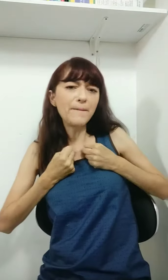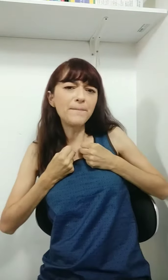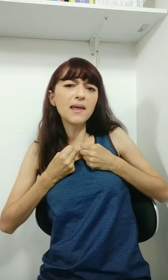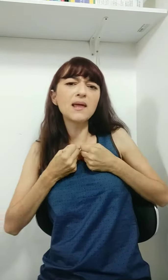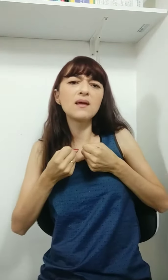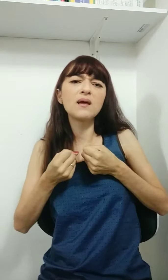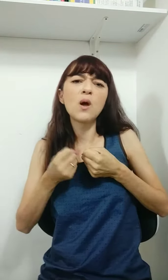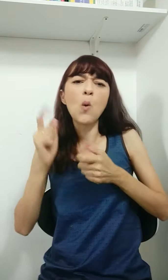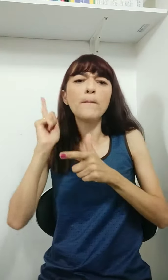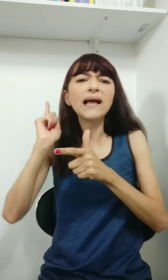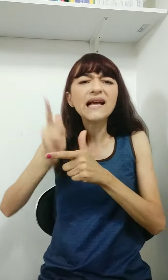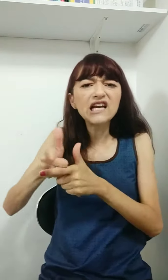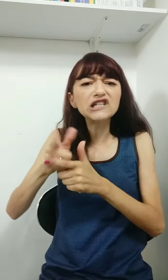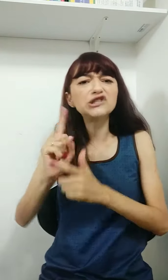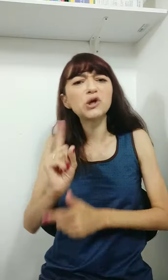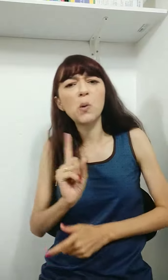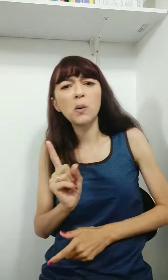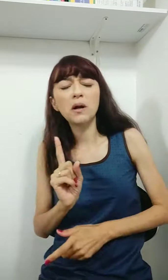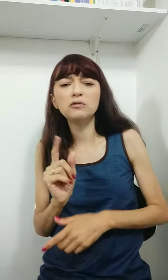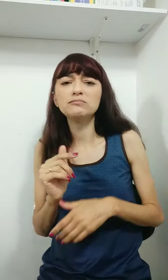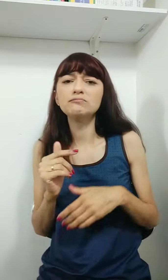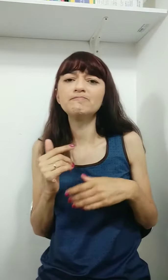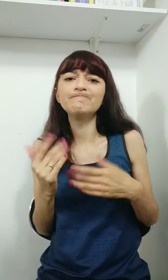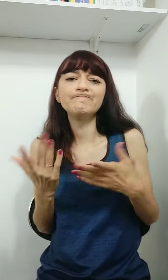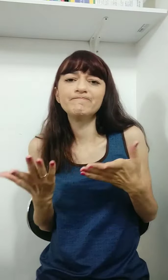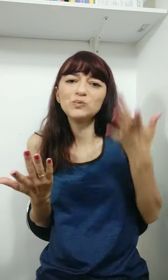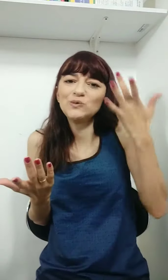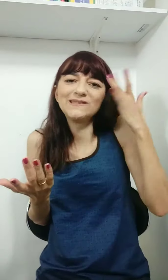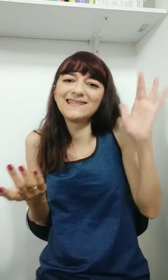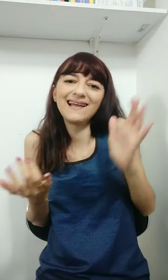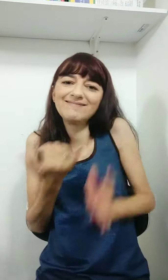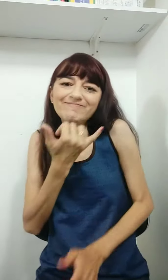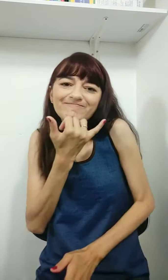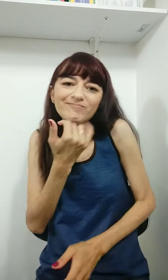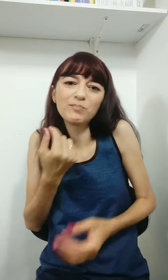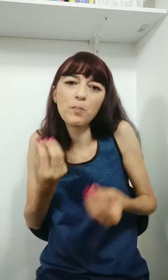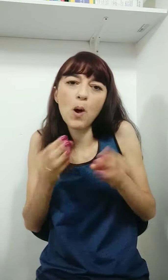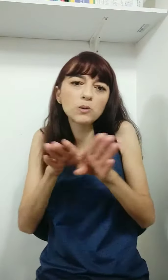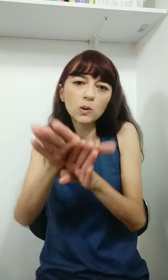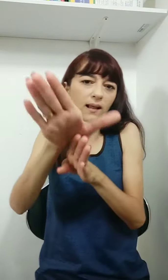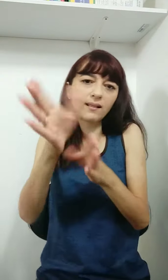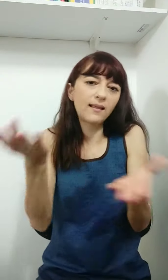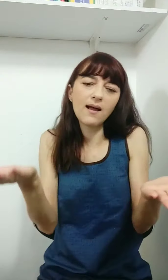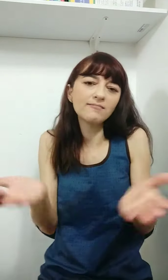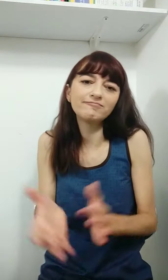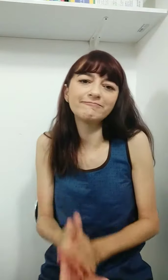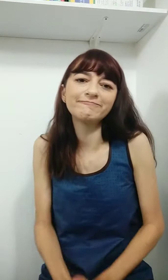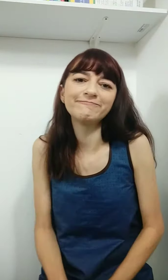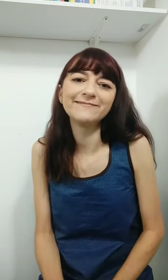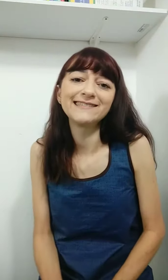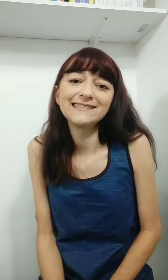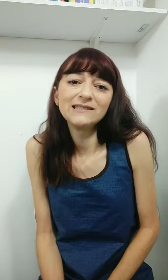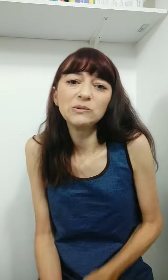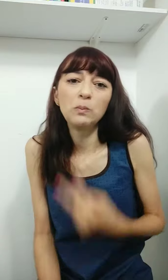vocês, ouvintes que estão com esses surdos, são cabeça aberta? Será que vocês são muito fechados? Então tem vários aspectos